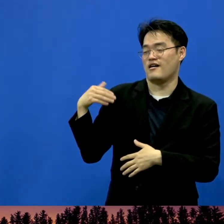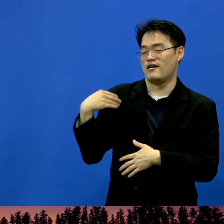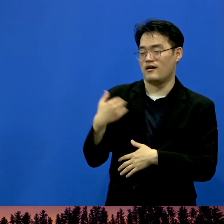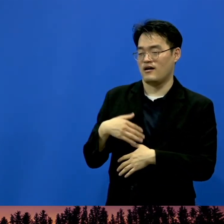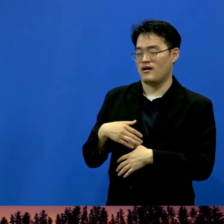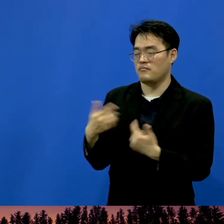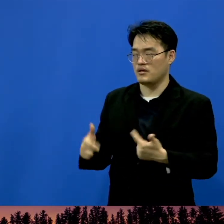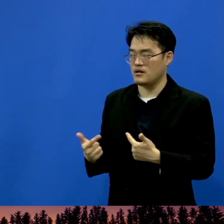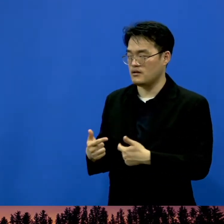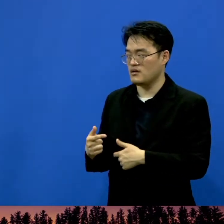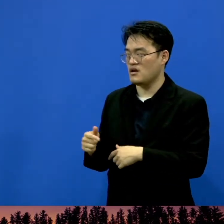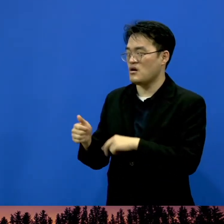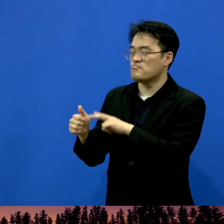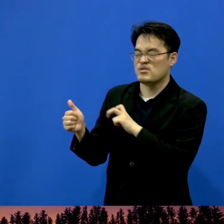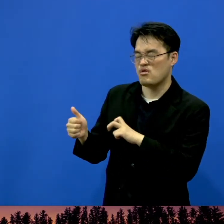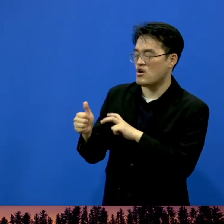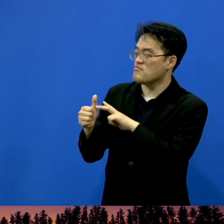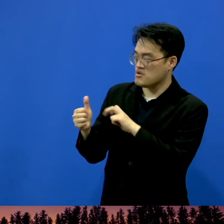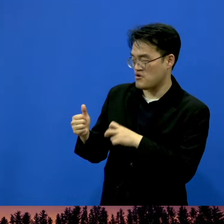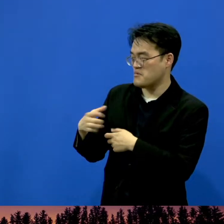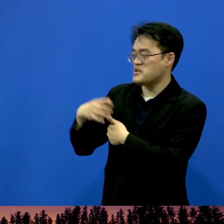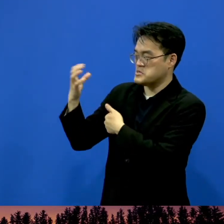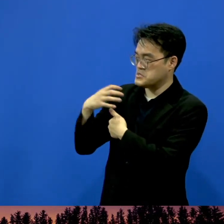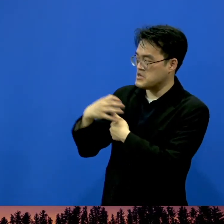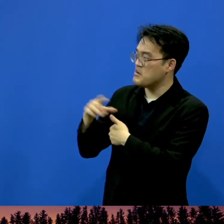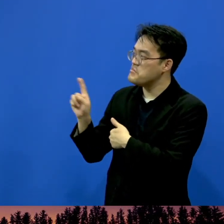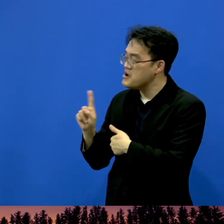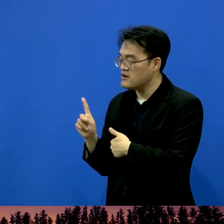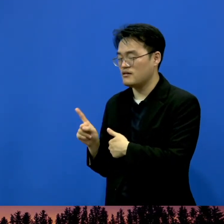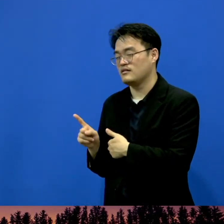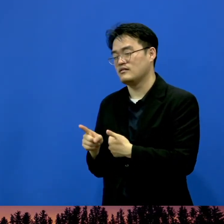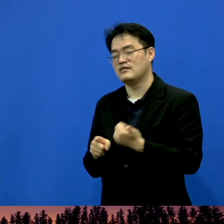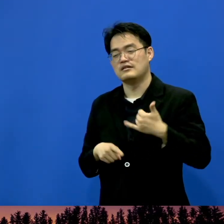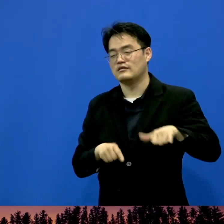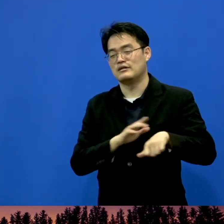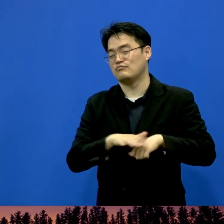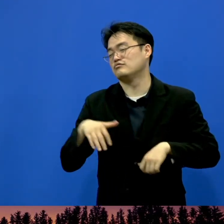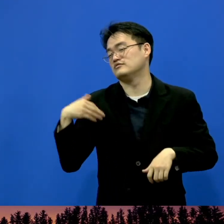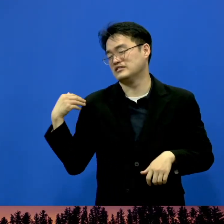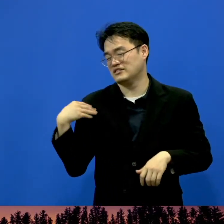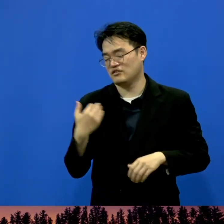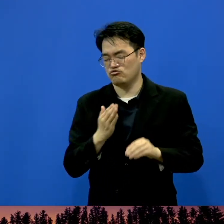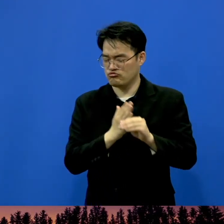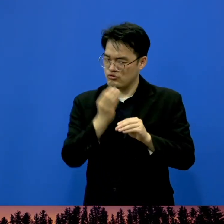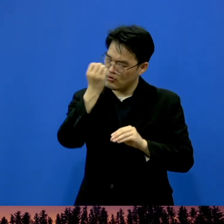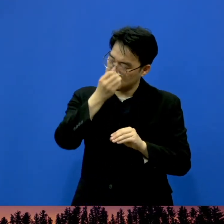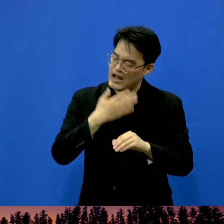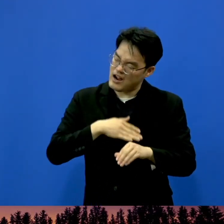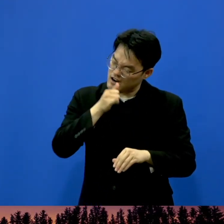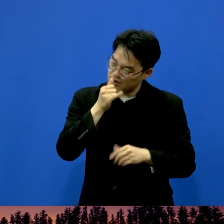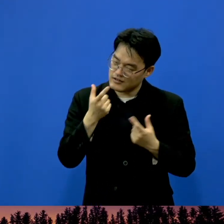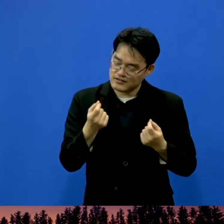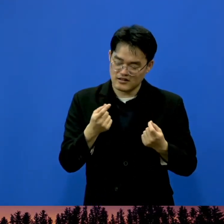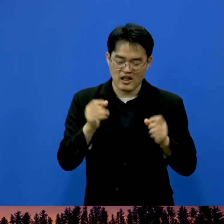다 몰라요. 아직 몰라요. 우리 중고등부는 조금 초등학교보다 조금 더 알고 그러는데 아직 몰라요.